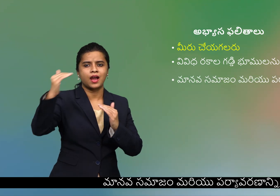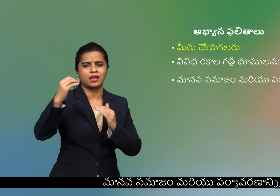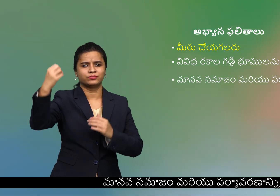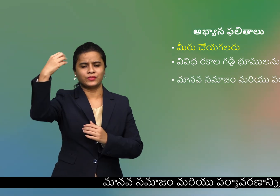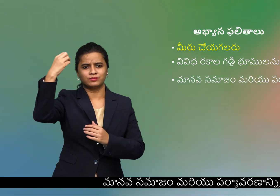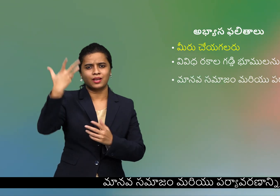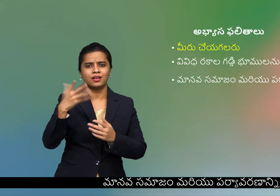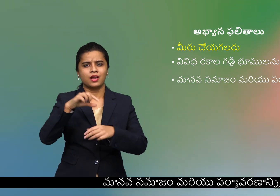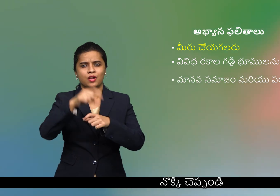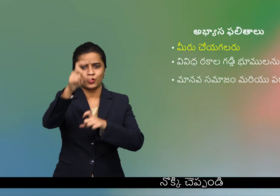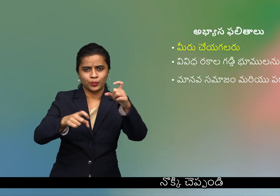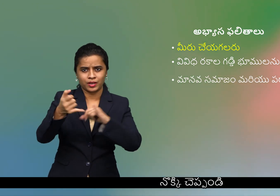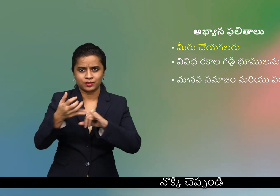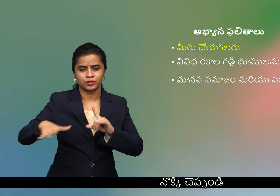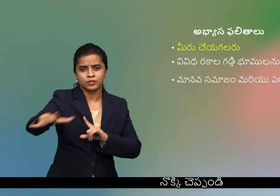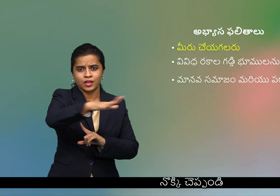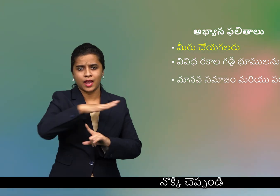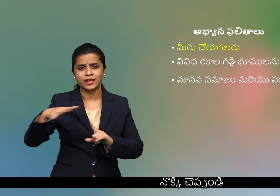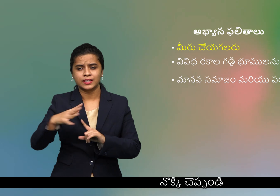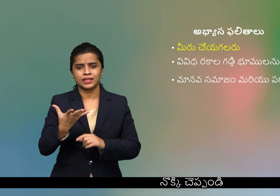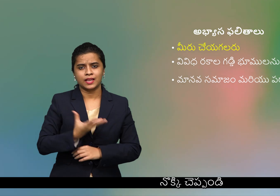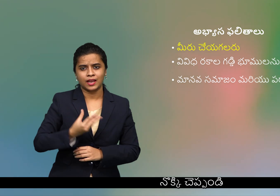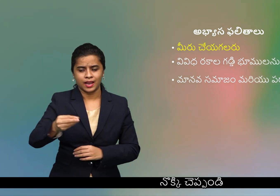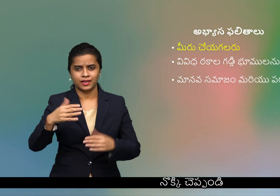మరియు పర్యావరణాన్ని నొక్కి చెప్పండి.